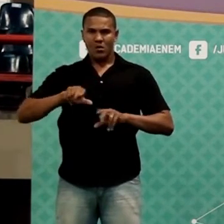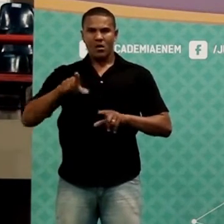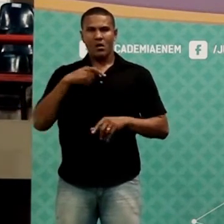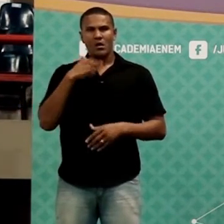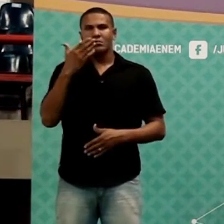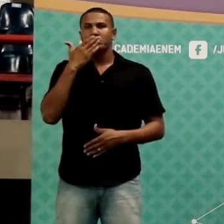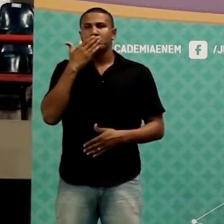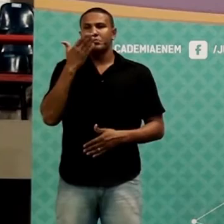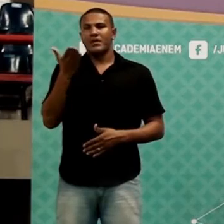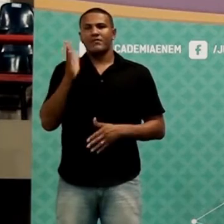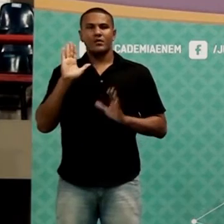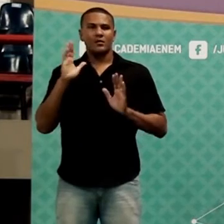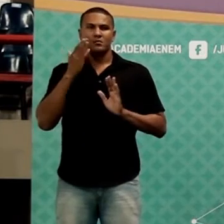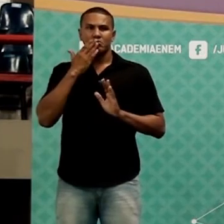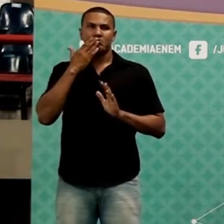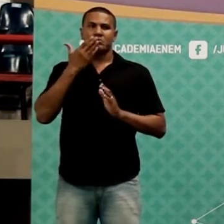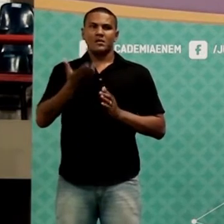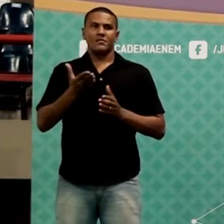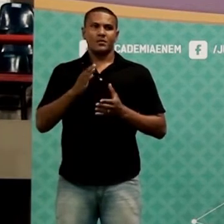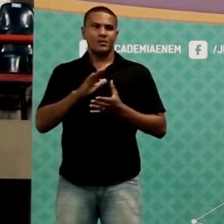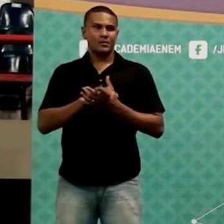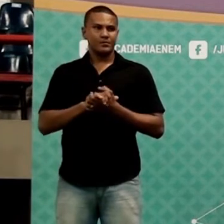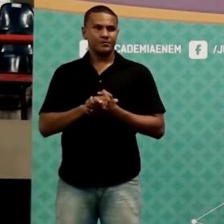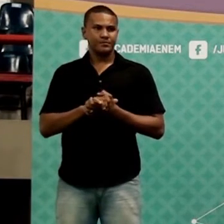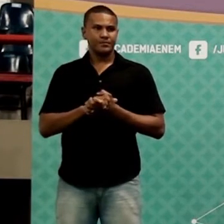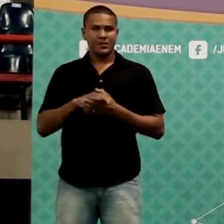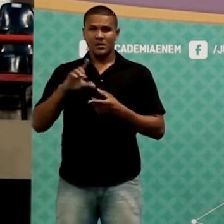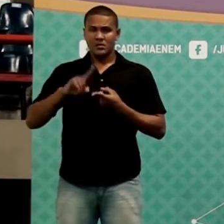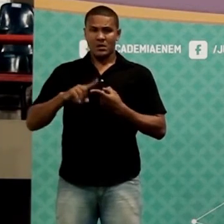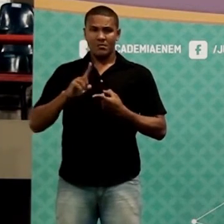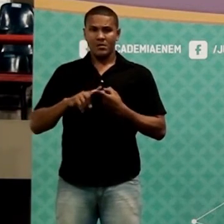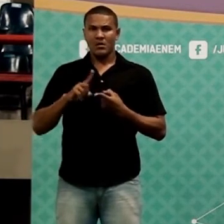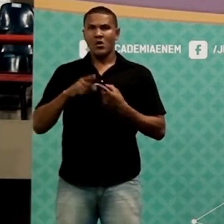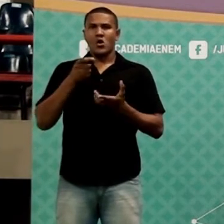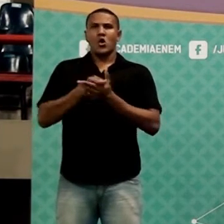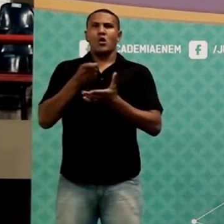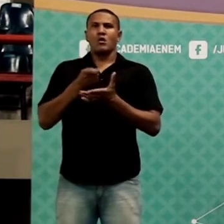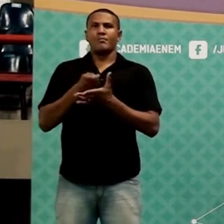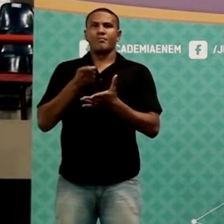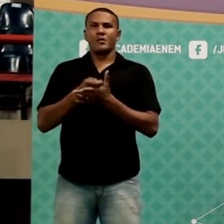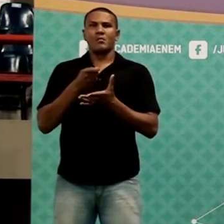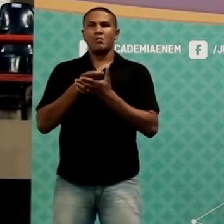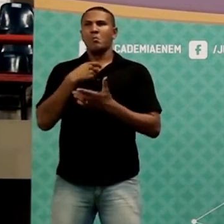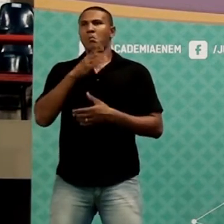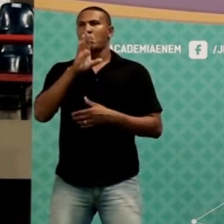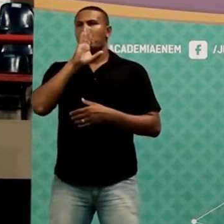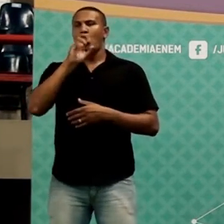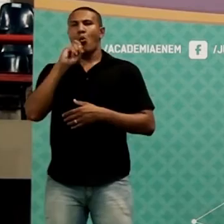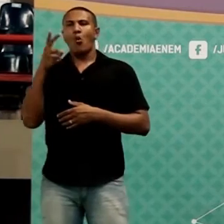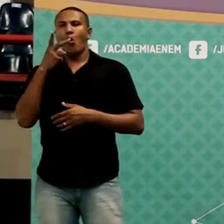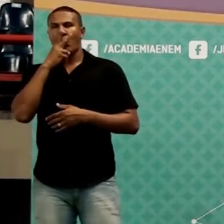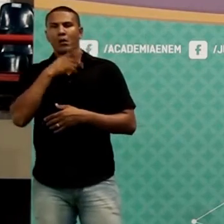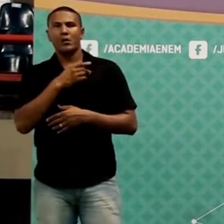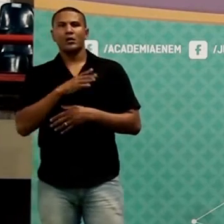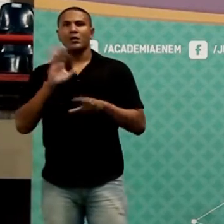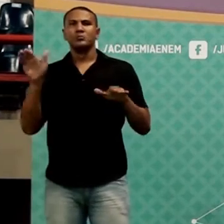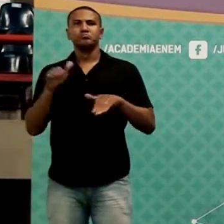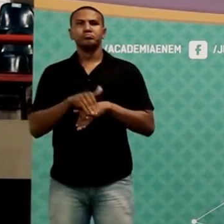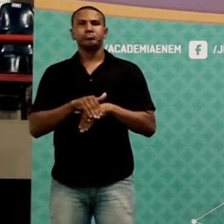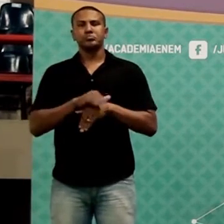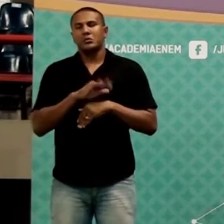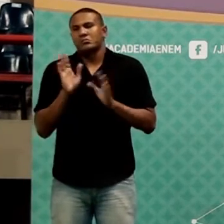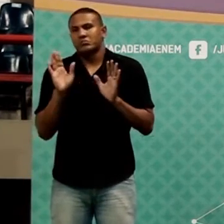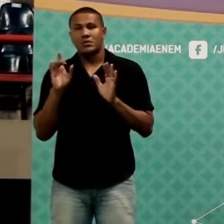opção, tá certo? Não tem mais obrigação de celibato ou castidade. Você fica casto